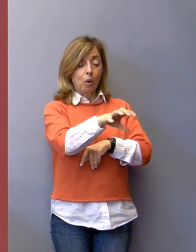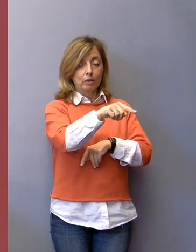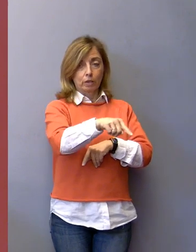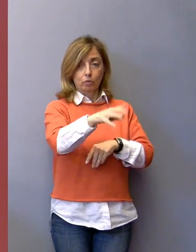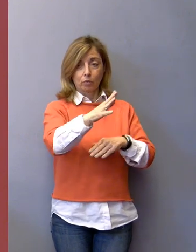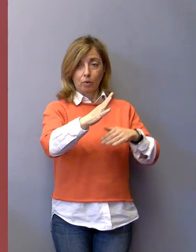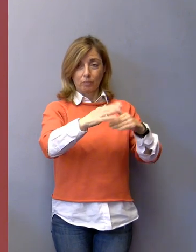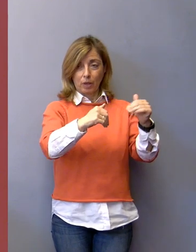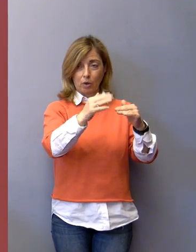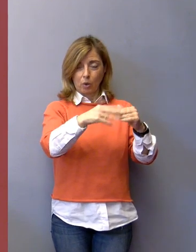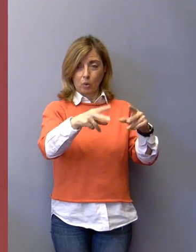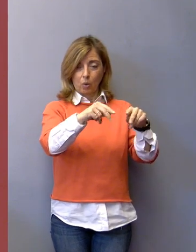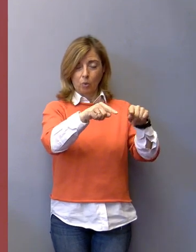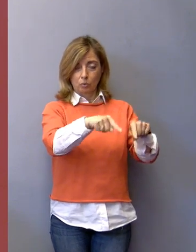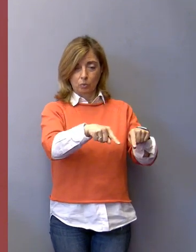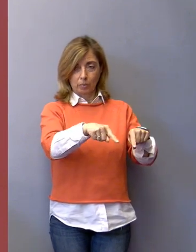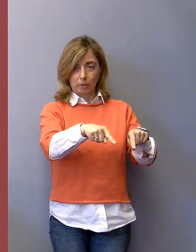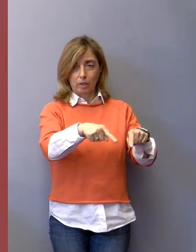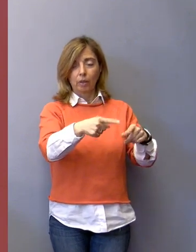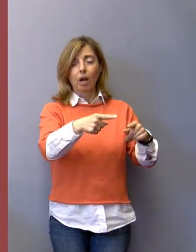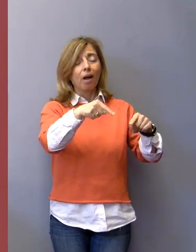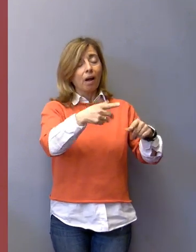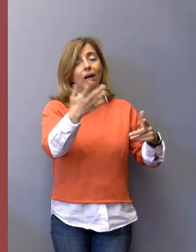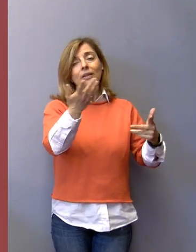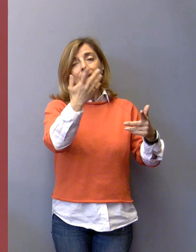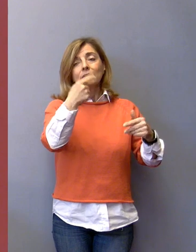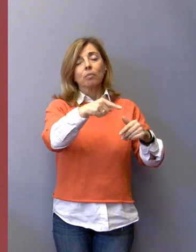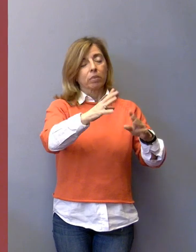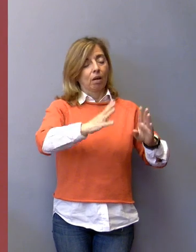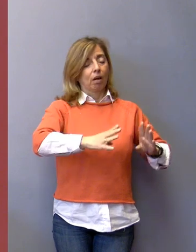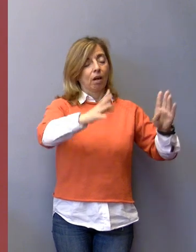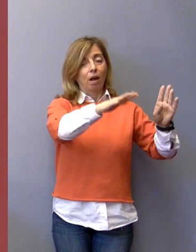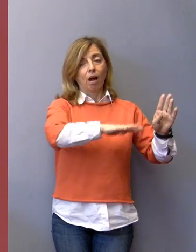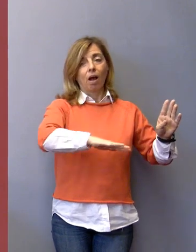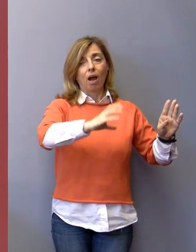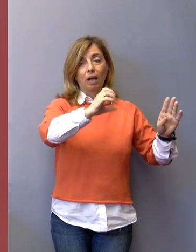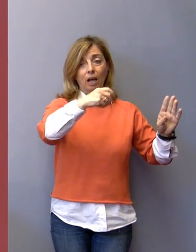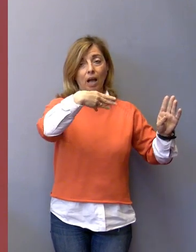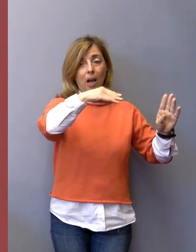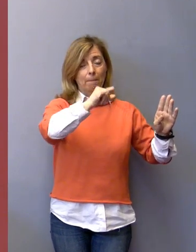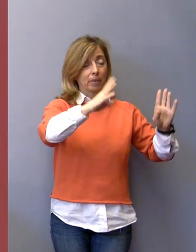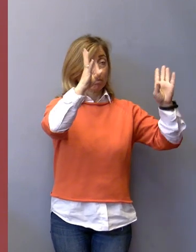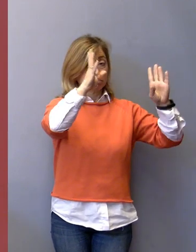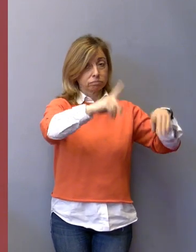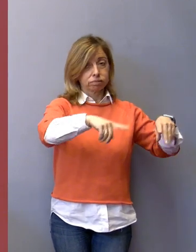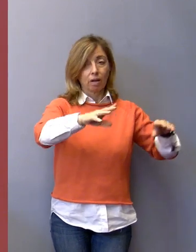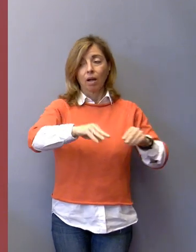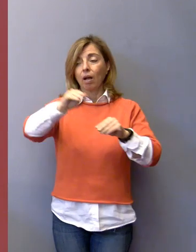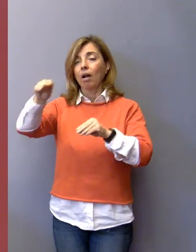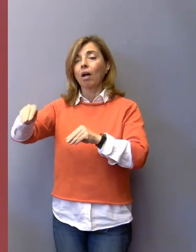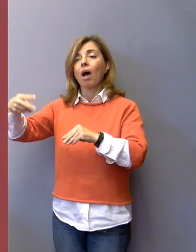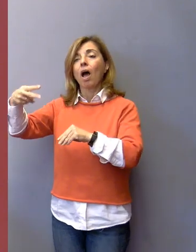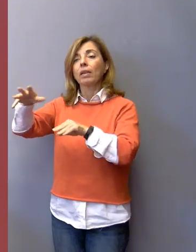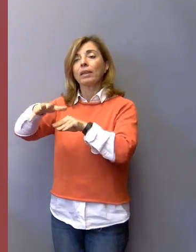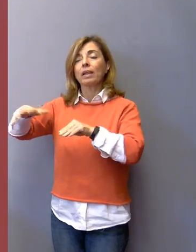aumenta cioè io demolisco a Campi un capannone ricostruisco a Nervi un'abitazione su tutto il territorio l'equilibrio non